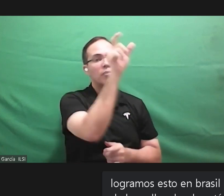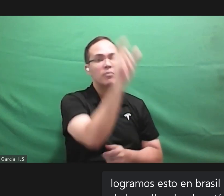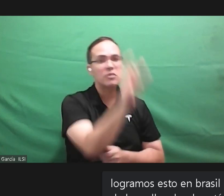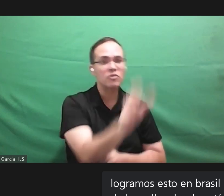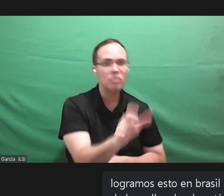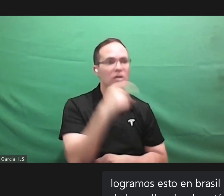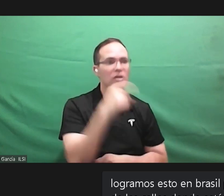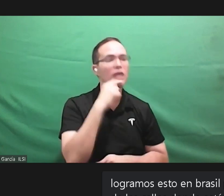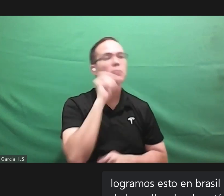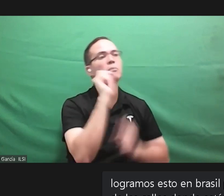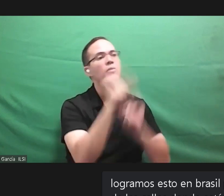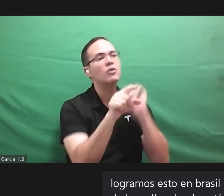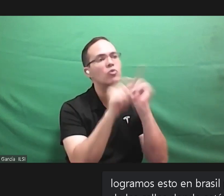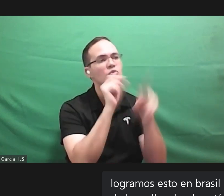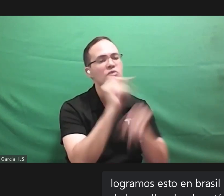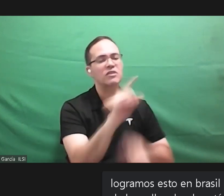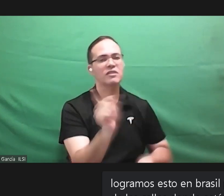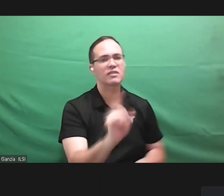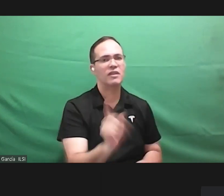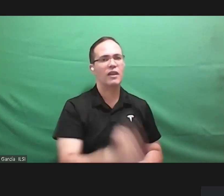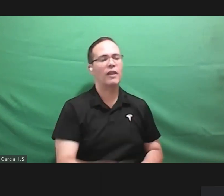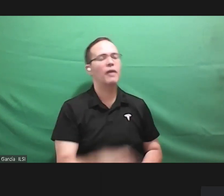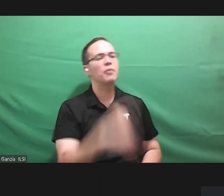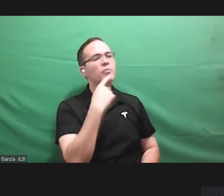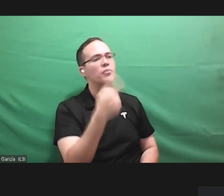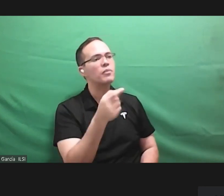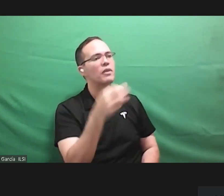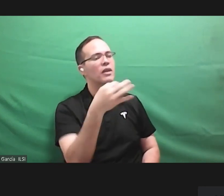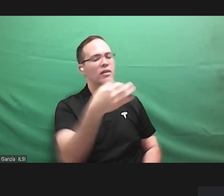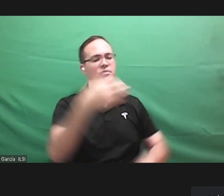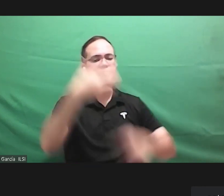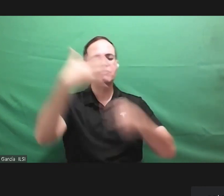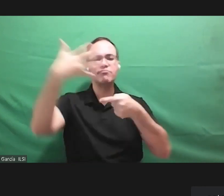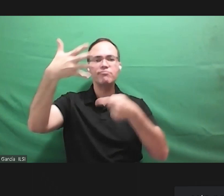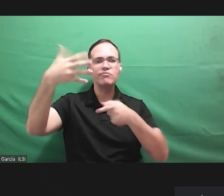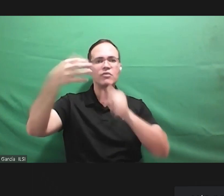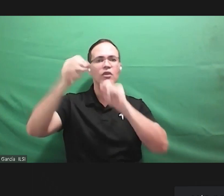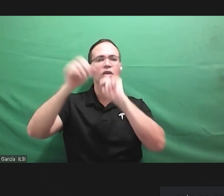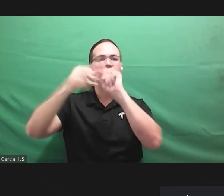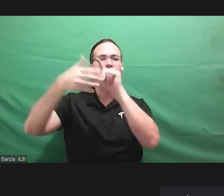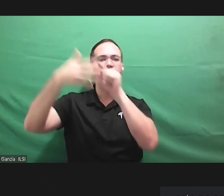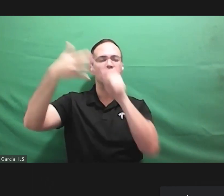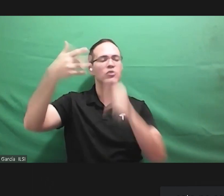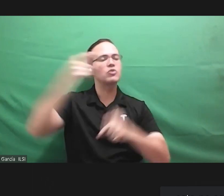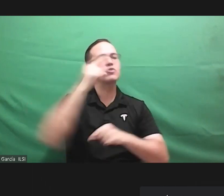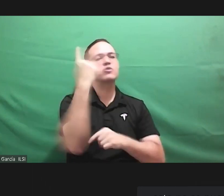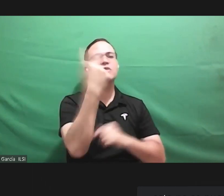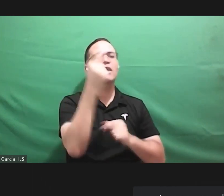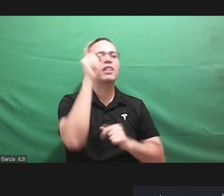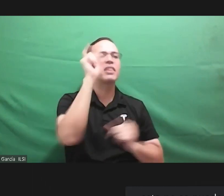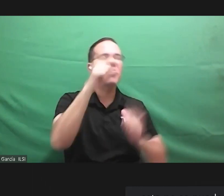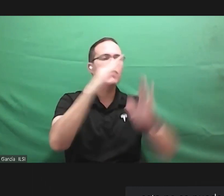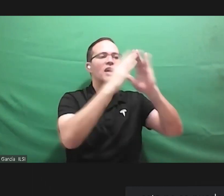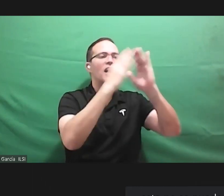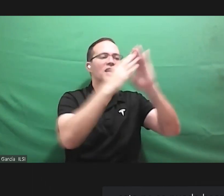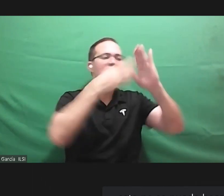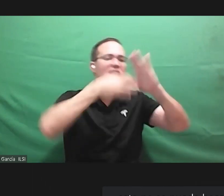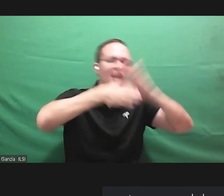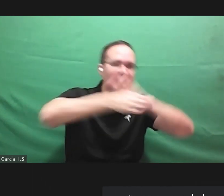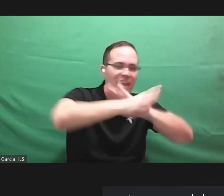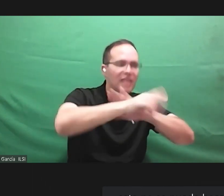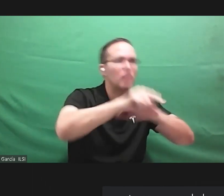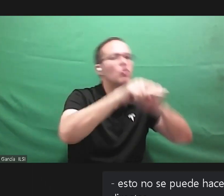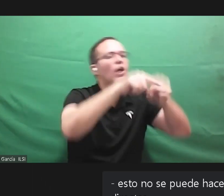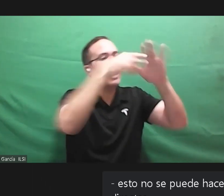Sí, porque por la unidad, porque como la unidad de investigación que tenemos es de domicilio, y sí que no podemos hacer una pregunta sobre fuera